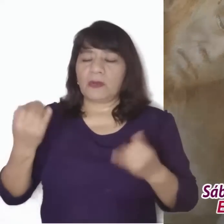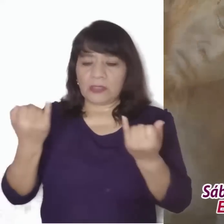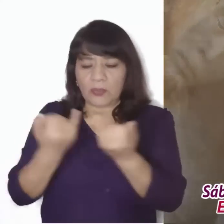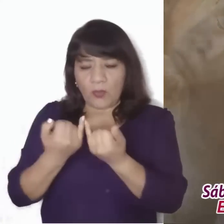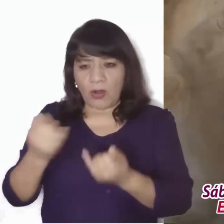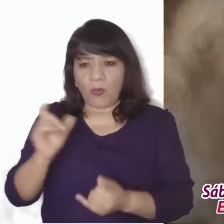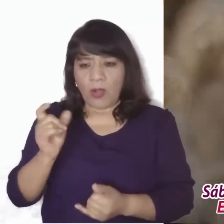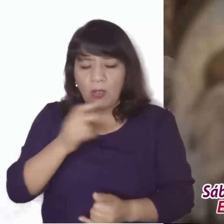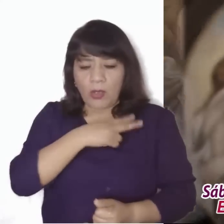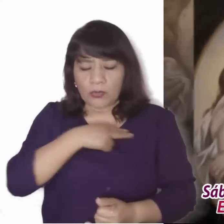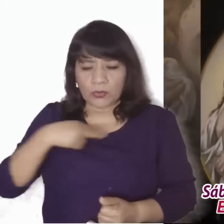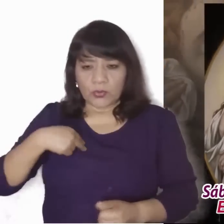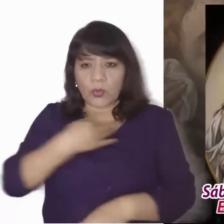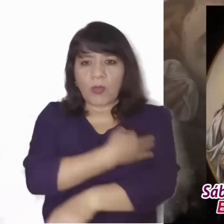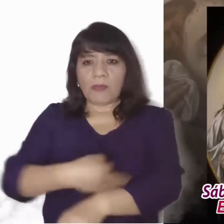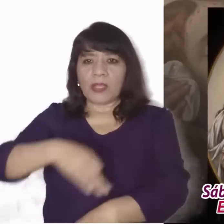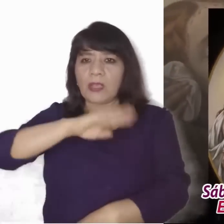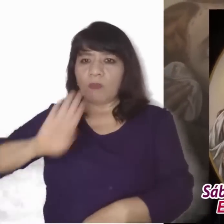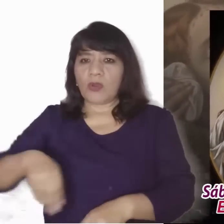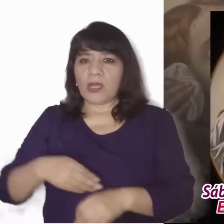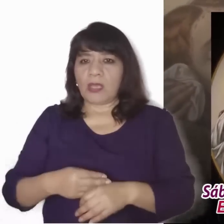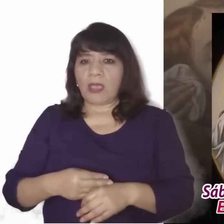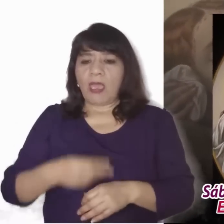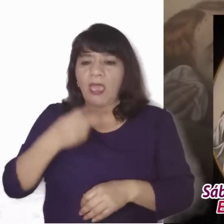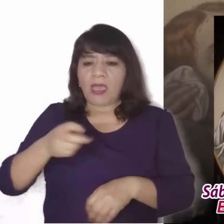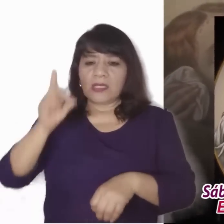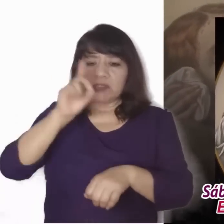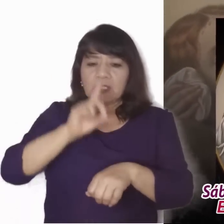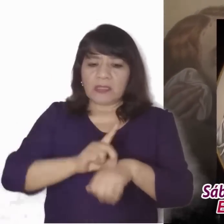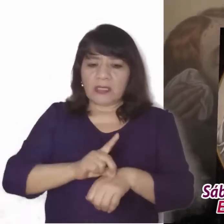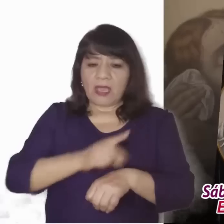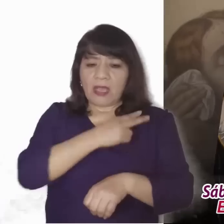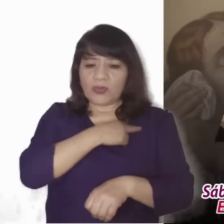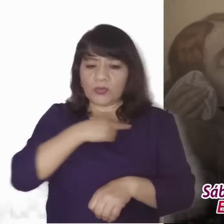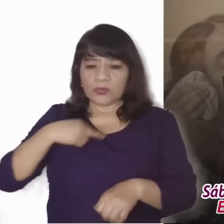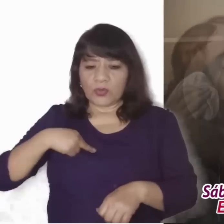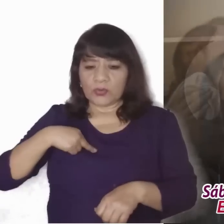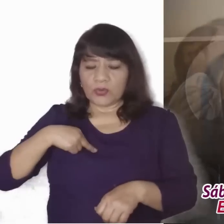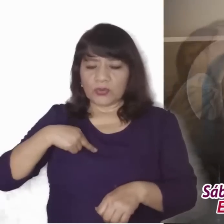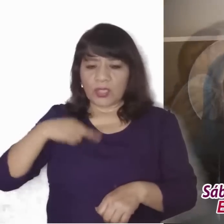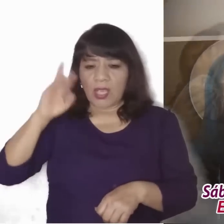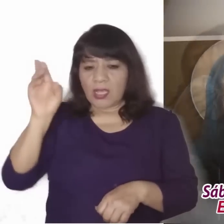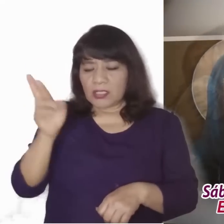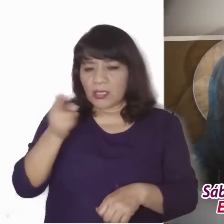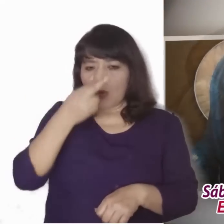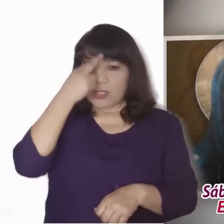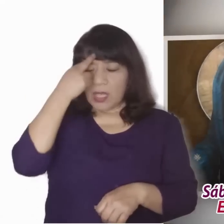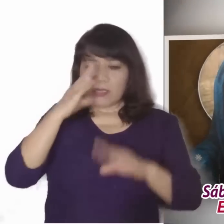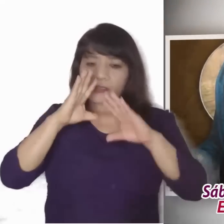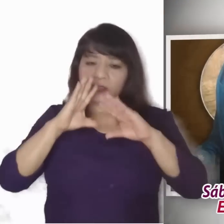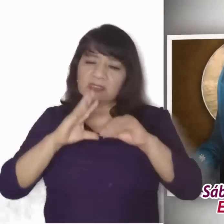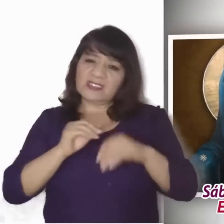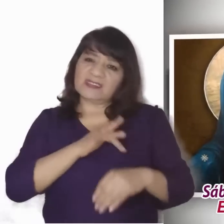duelo de nuestros seres queridos, este es el día para traer a la memoria, en silencio y